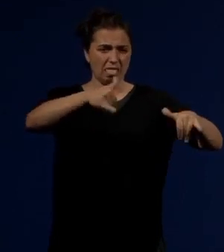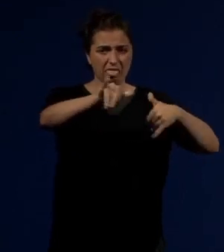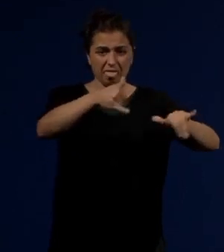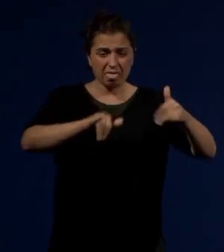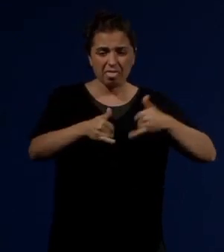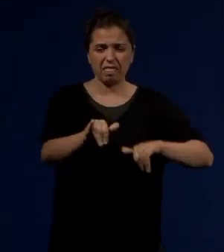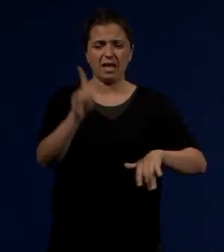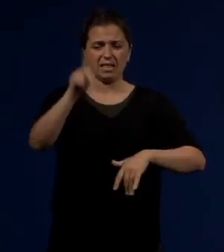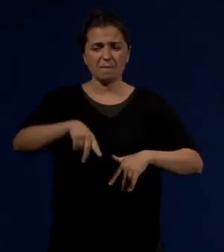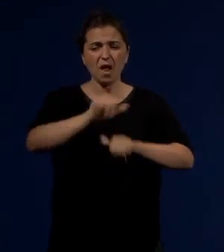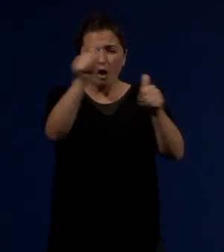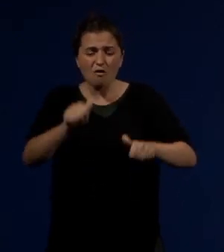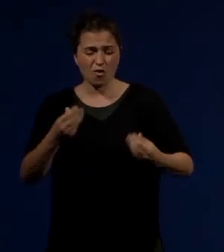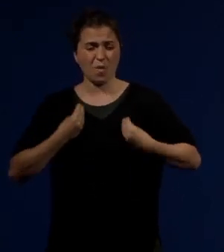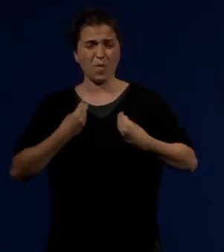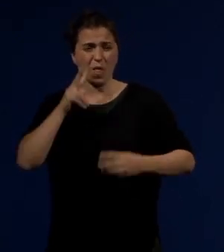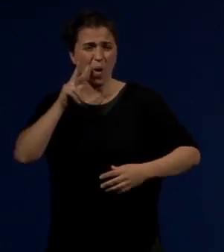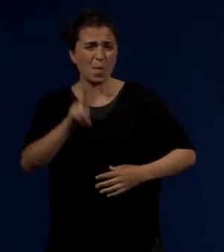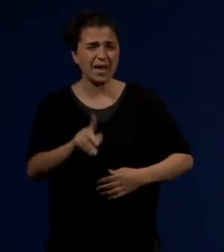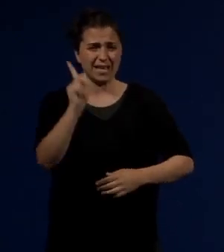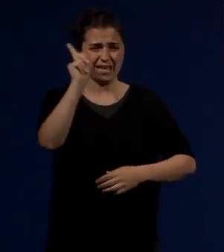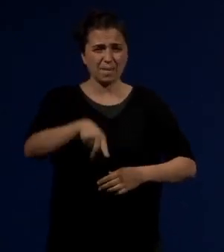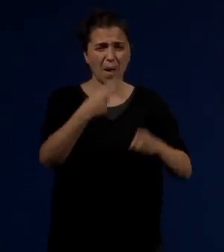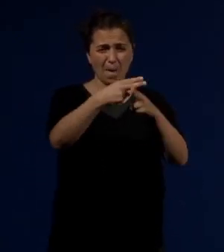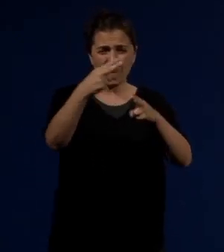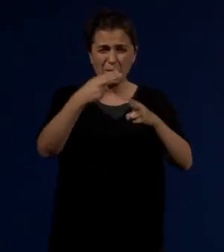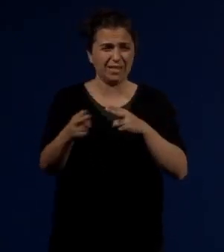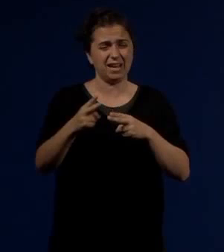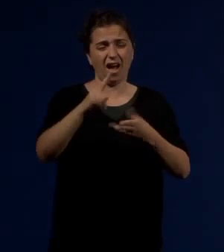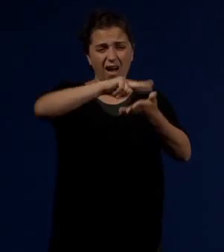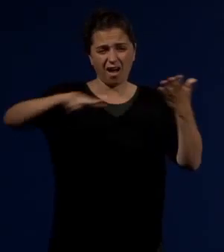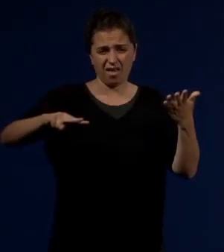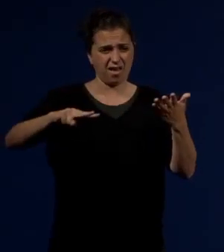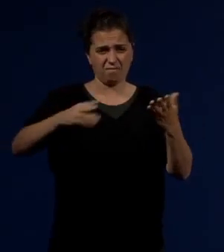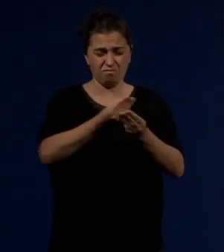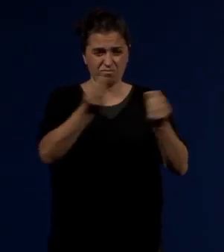a vida e a súa forma de desfacer e de destruir a vida e a política galegas.